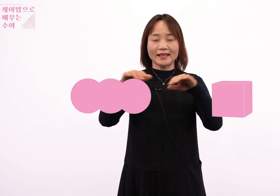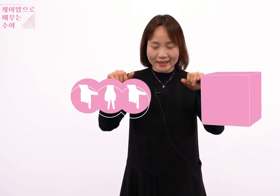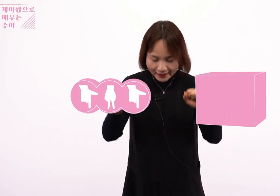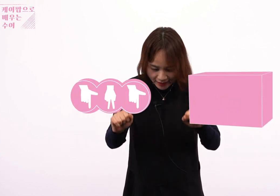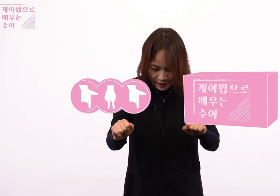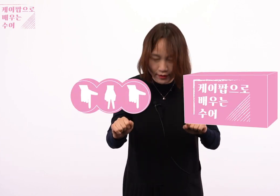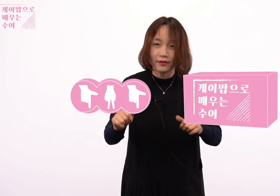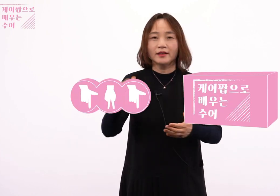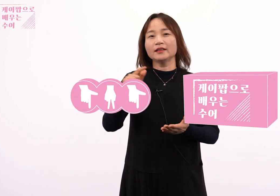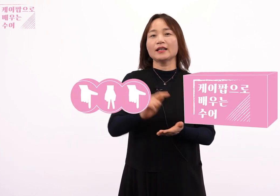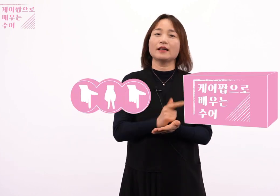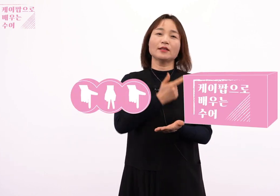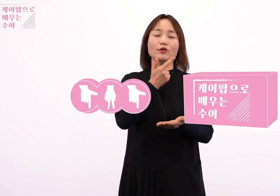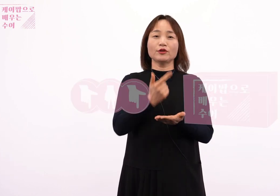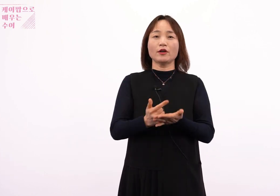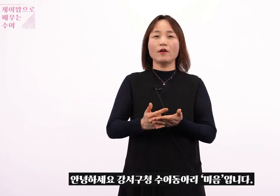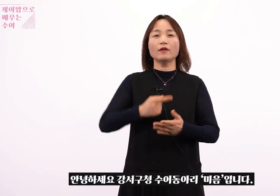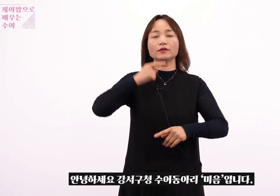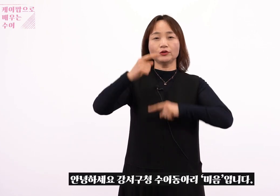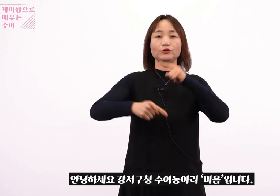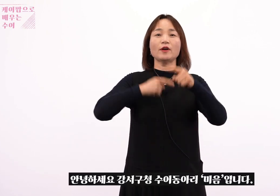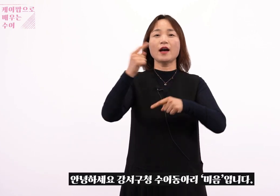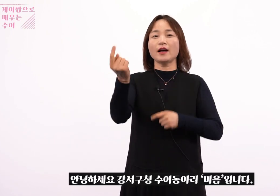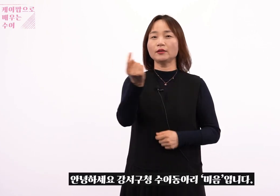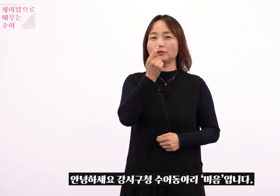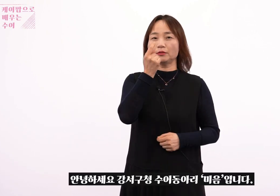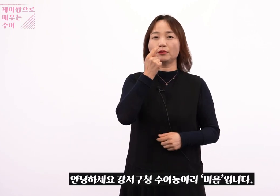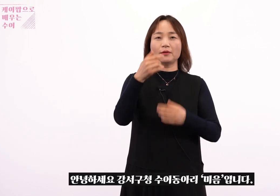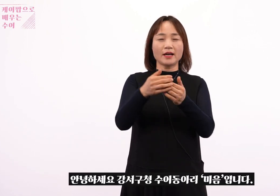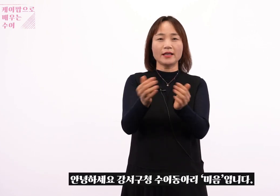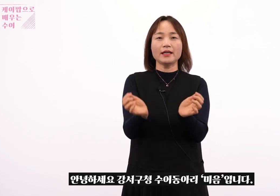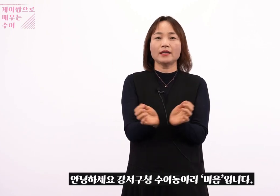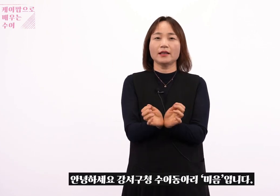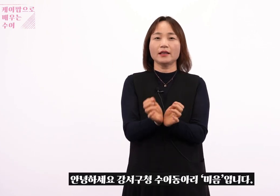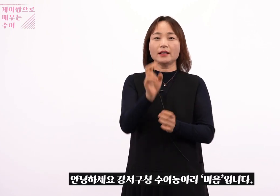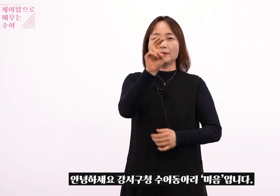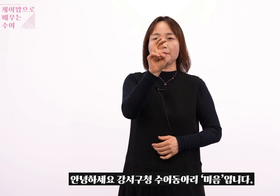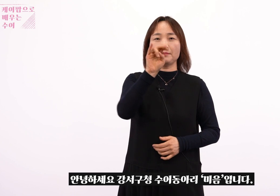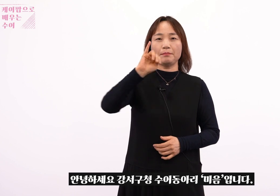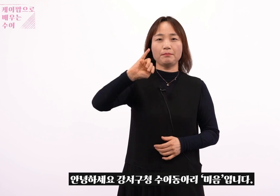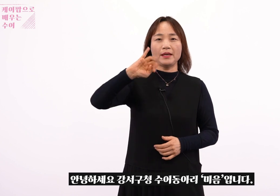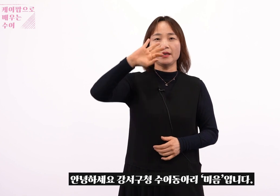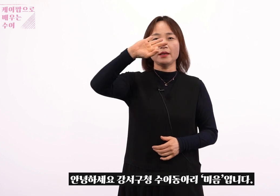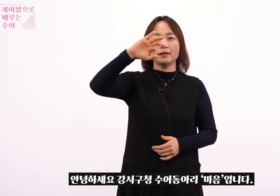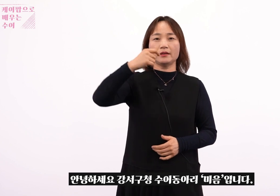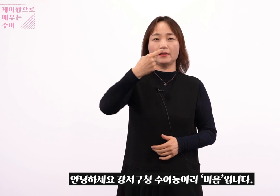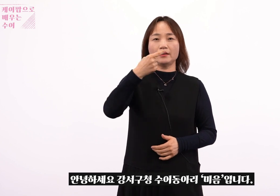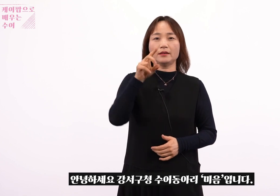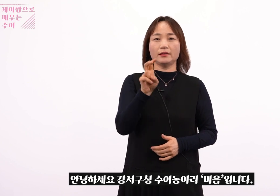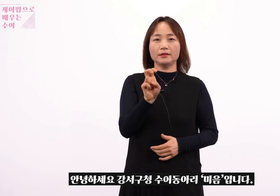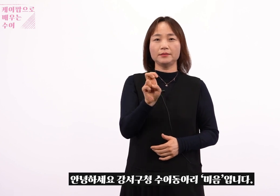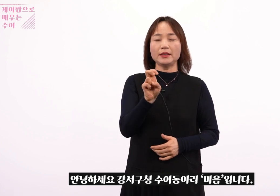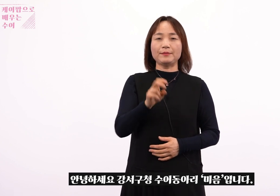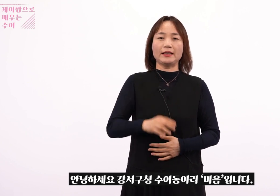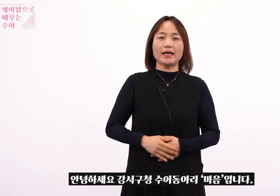안녕하세요 장소 9초 수업 동아리 미움 입니다